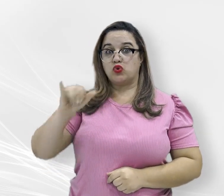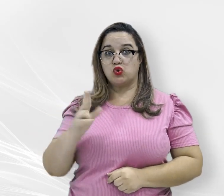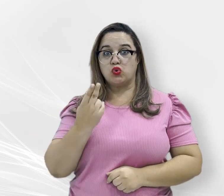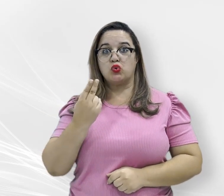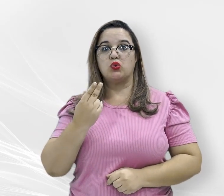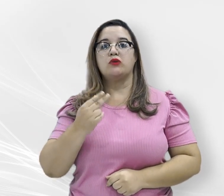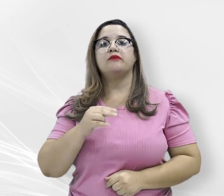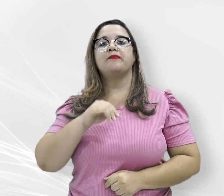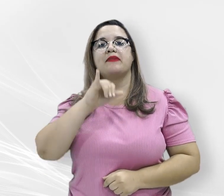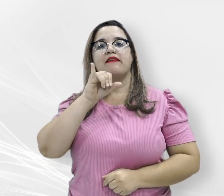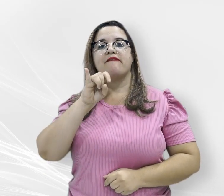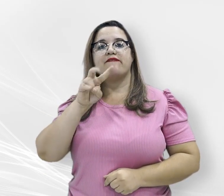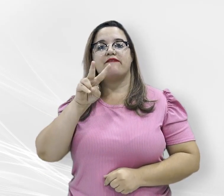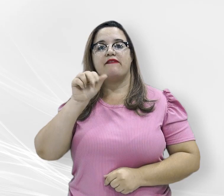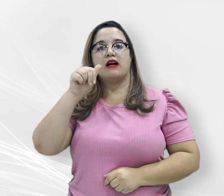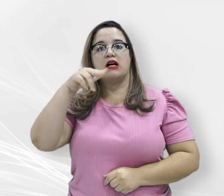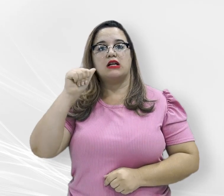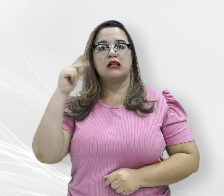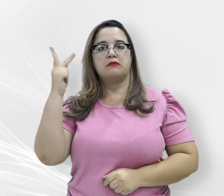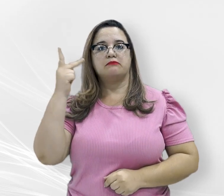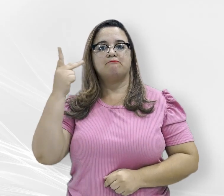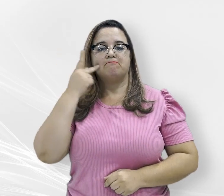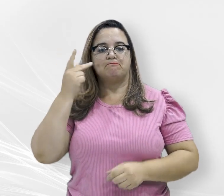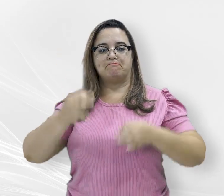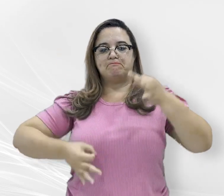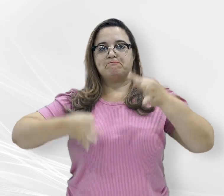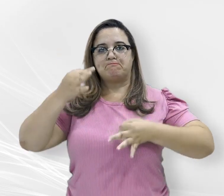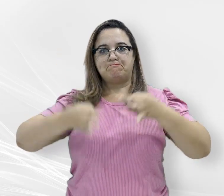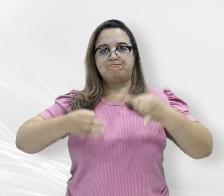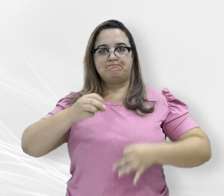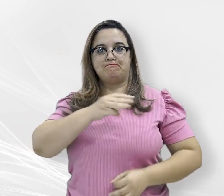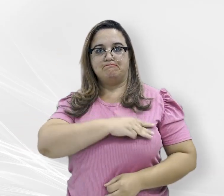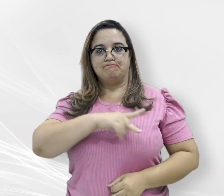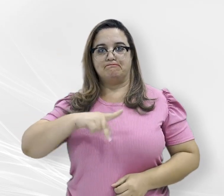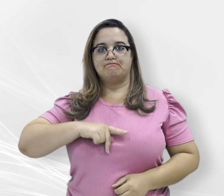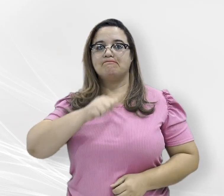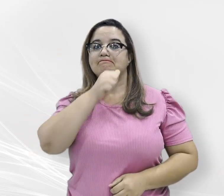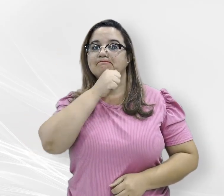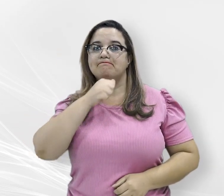Sei, Procuradora-Geral de Justiça do Ministério Público do Estado do Amapá, Presidente do